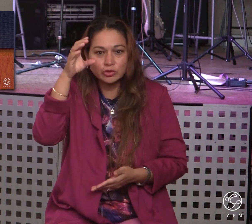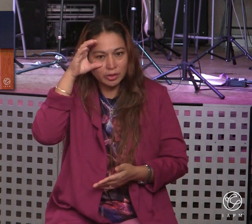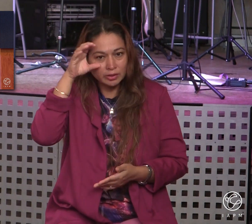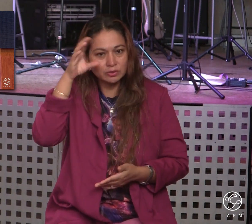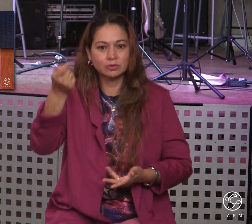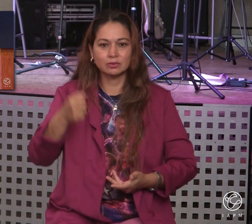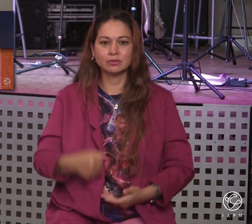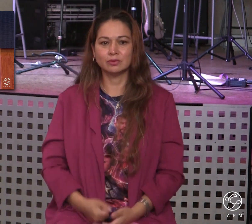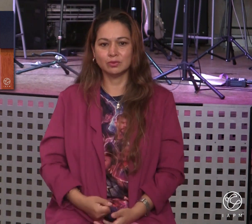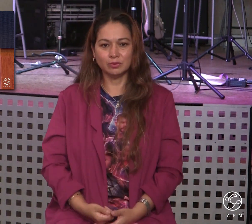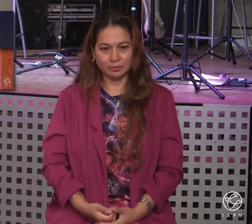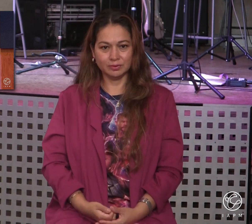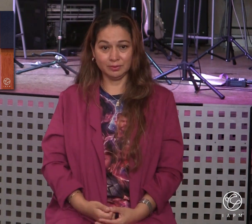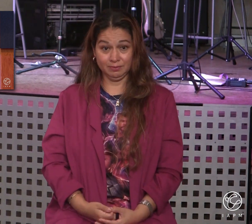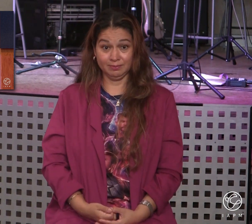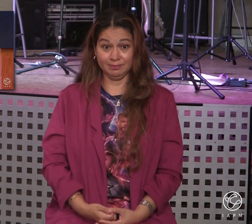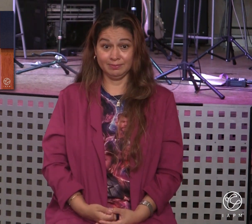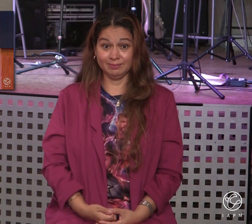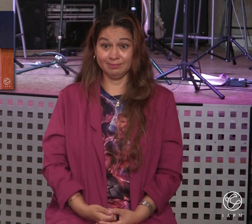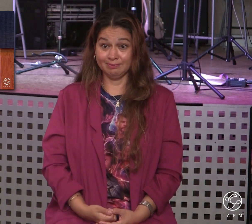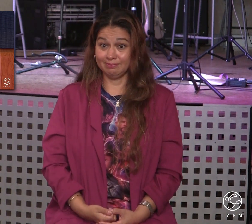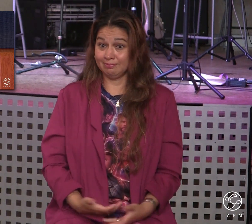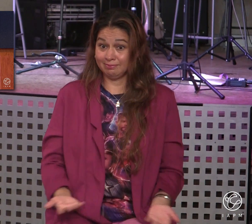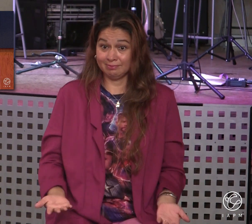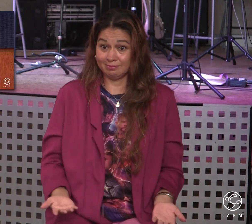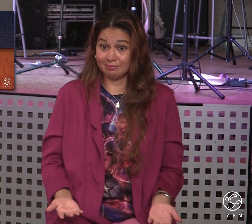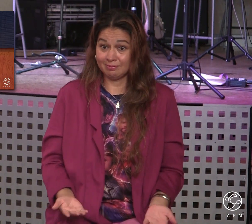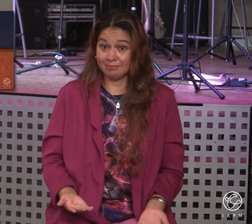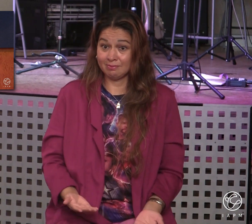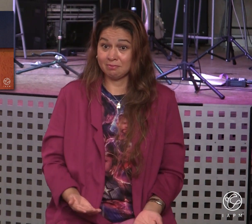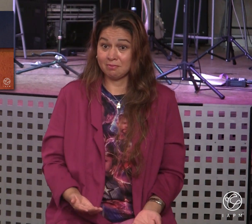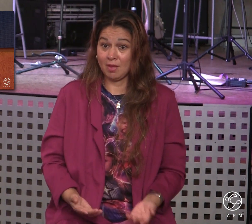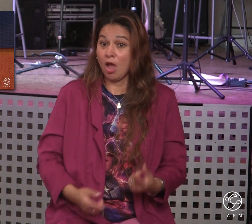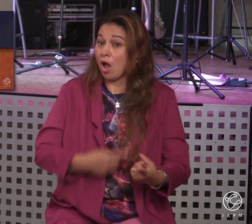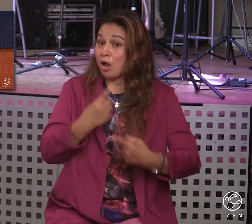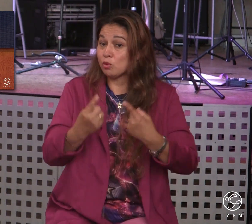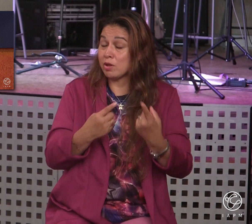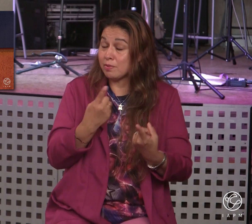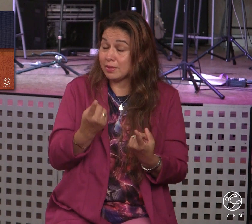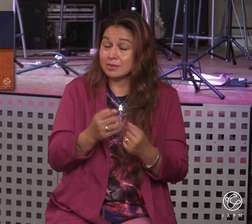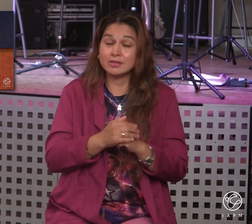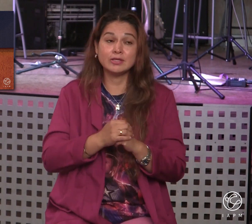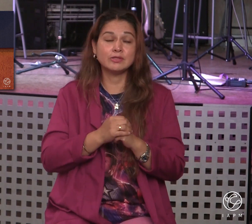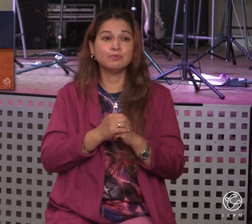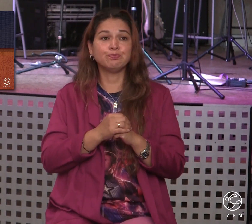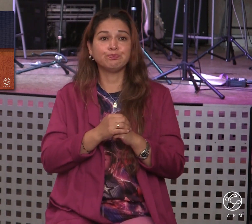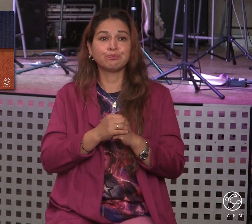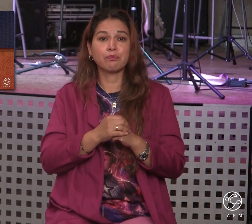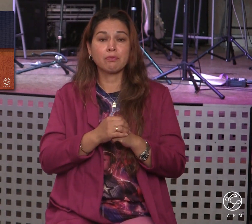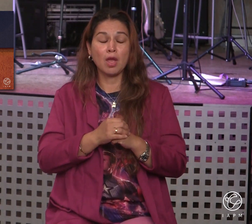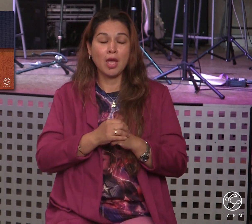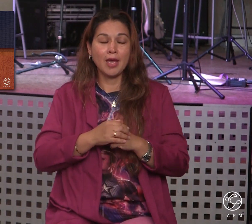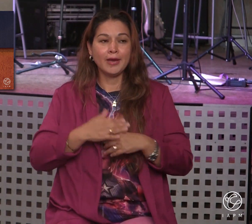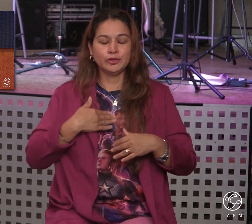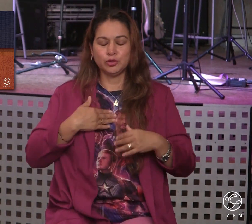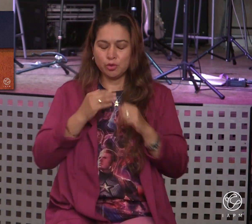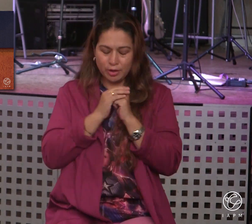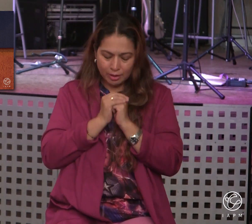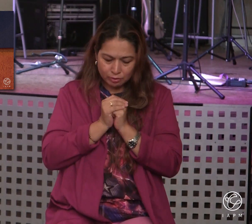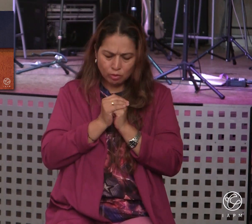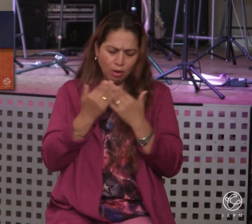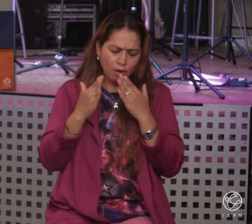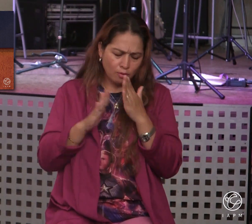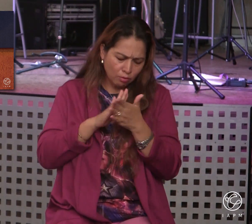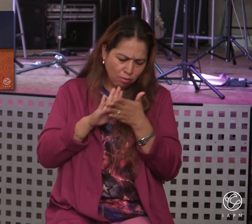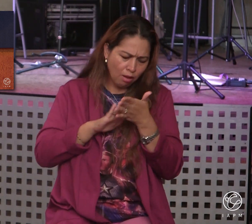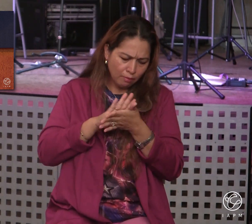esas cosas porque probablemente ni se lo decimos directamente a él. A lo mejor se lo decimos al pastor Antonio, así en plan, no, mira Antonio, pero ¿quién